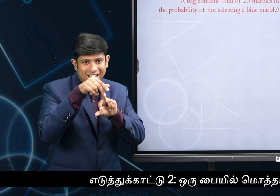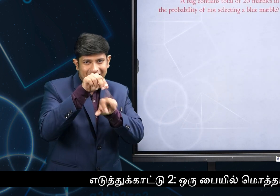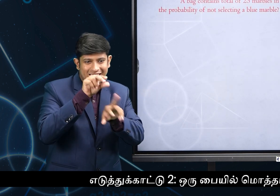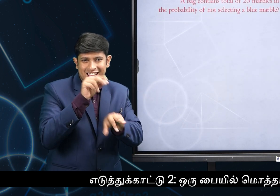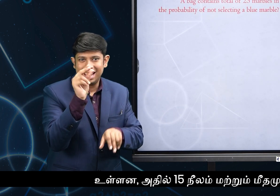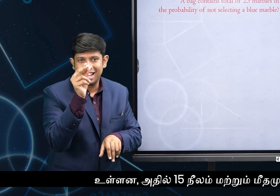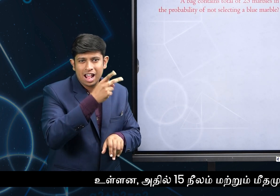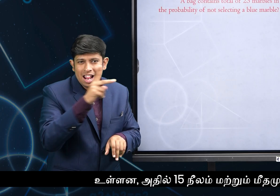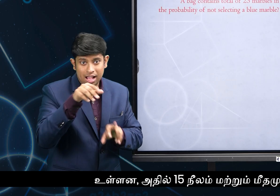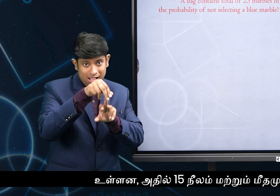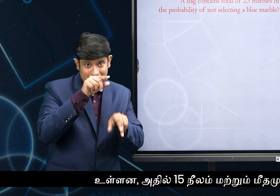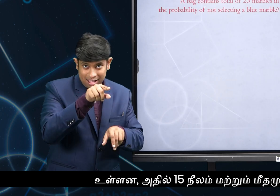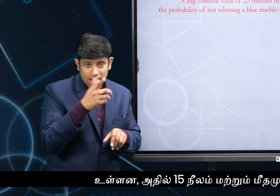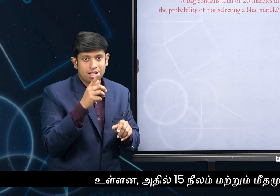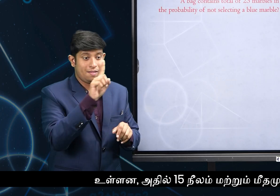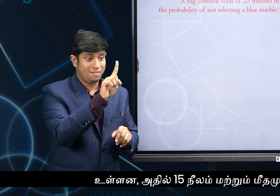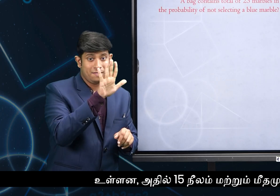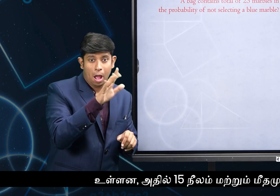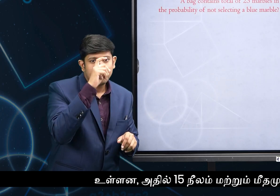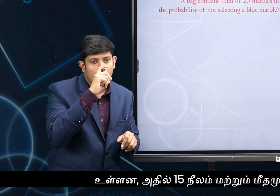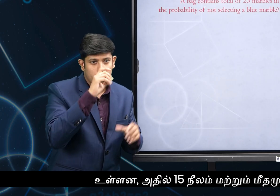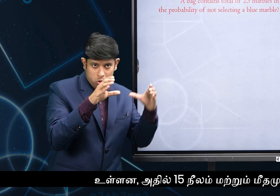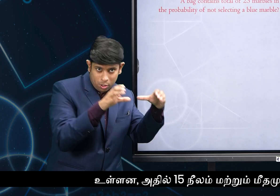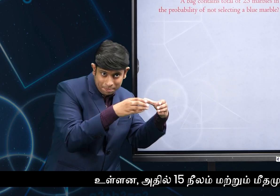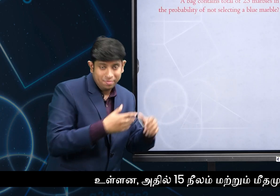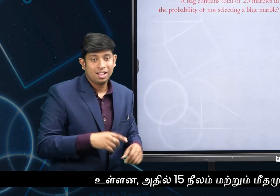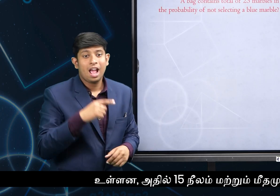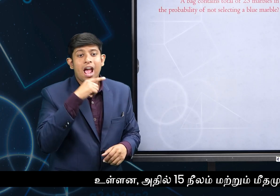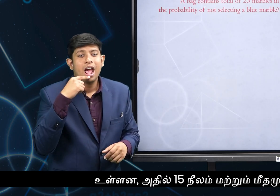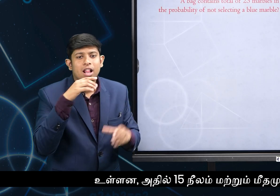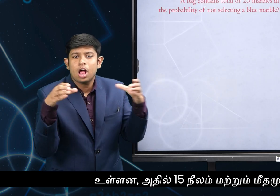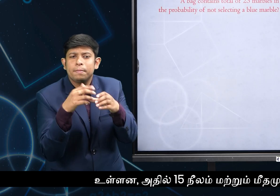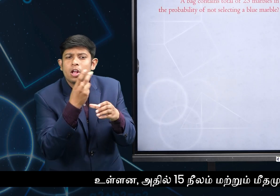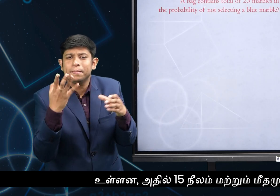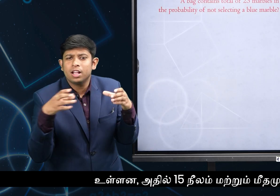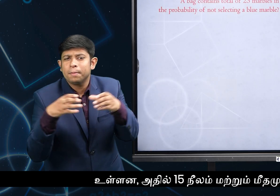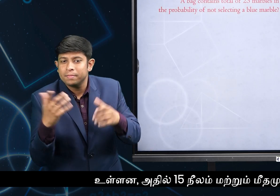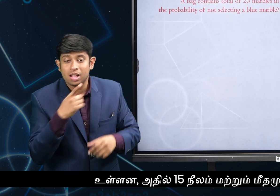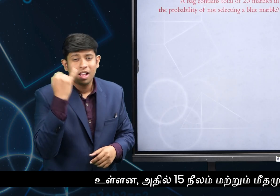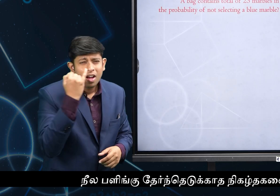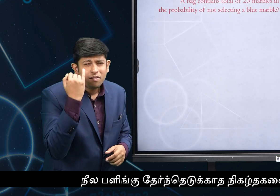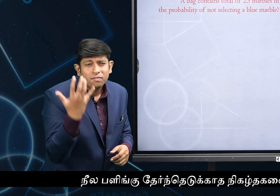25 பளிங்குகள் உள்ளன. அதில் 15 நீலம் மற்றும் மீதுள்ள சிவப்பு. நீல